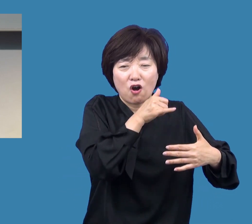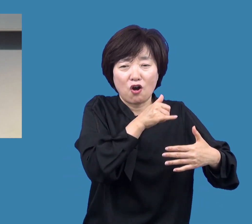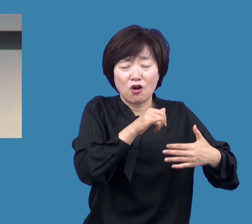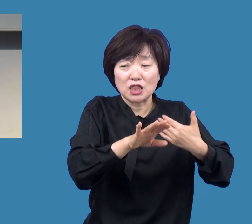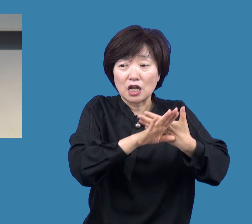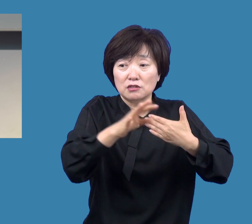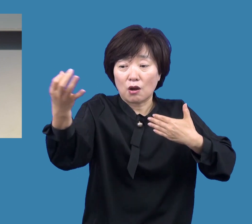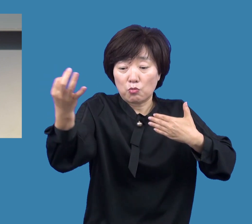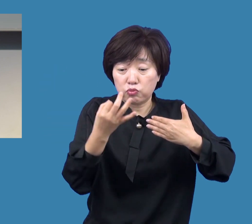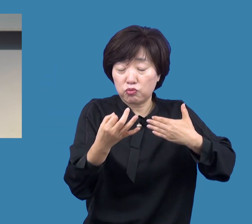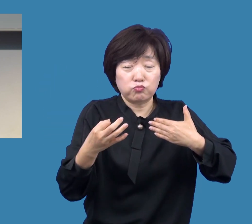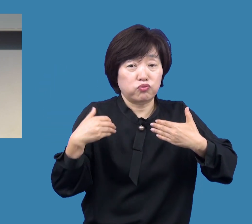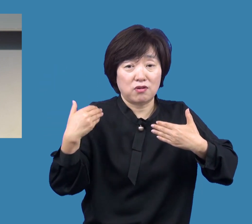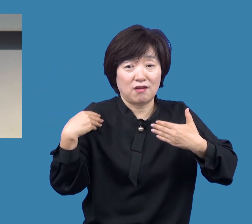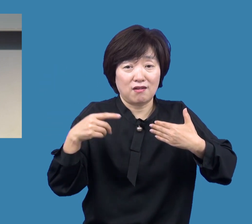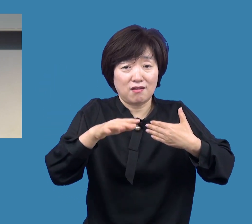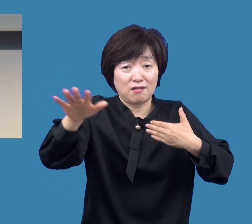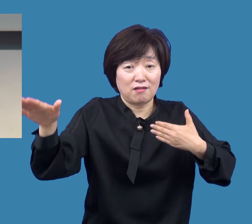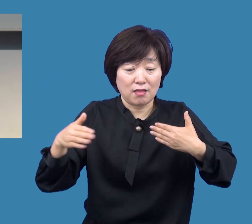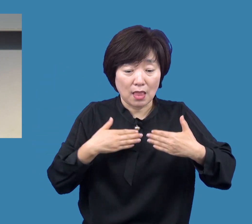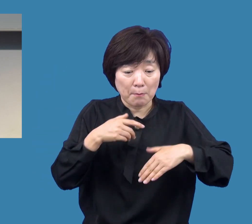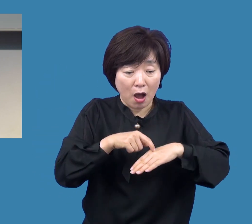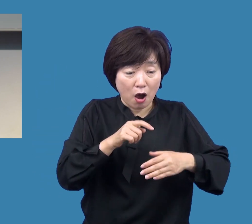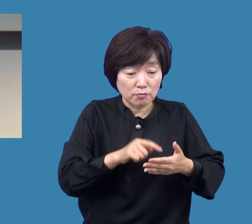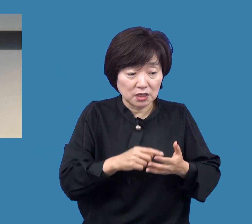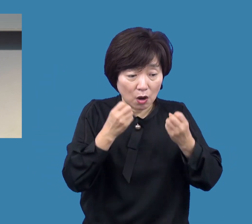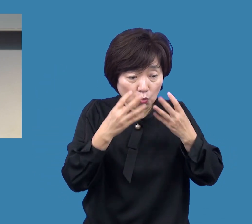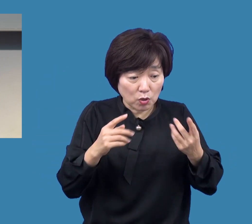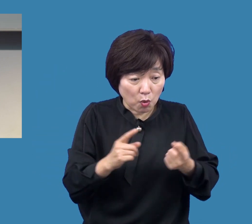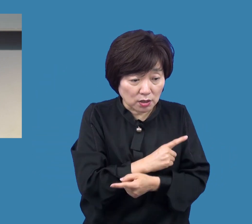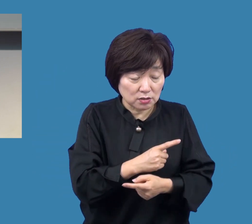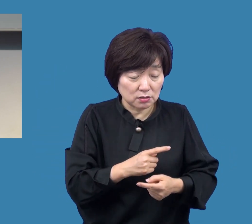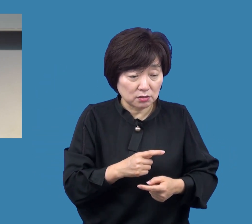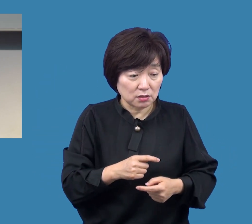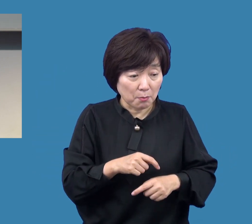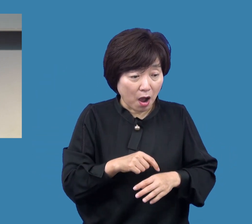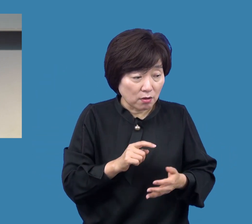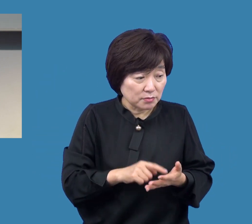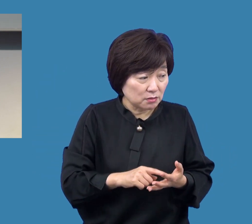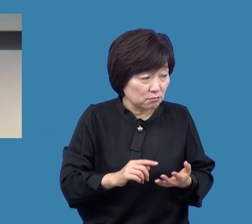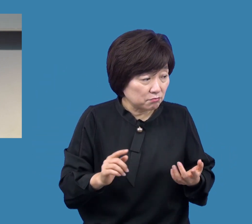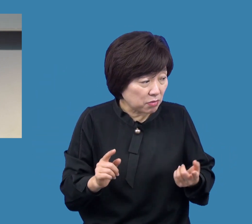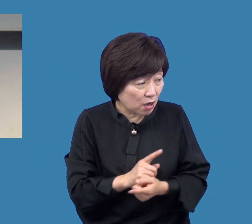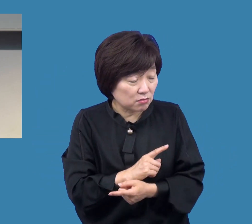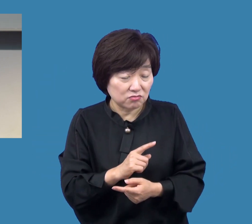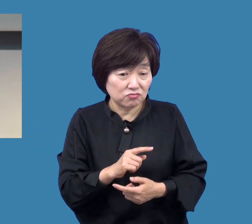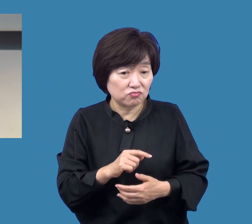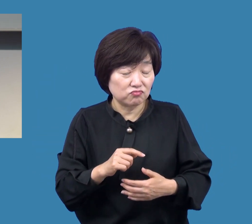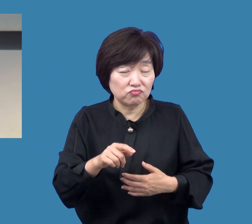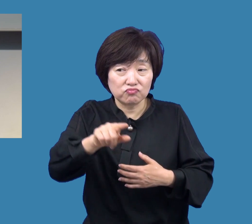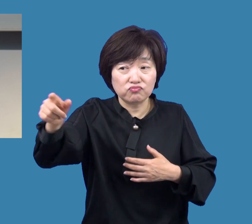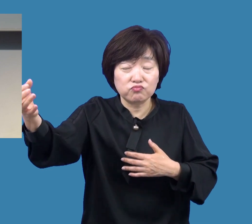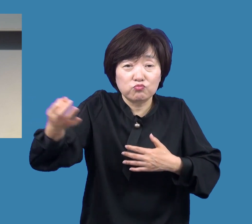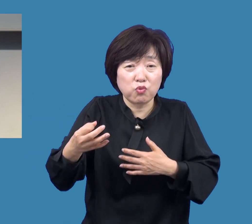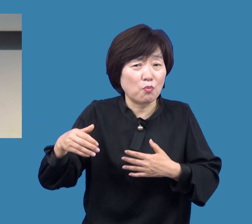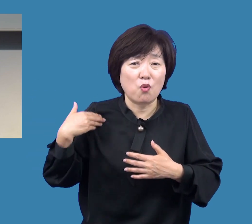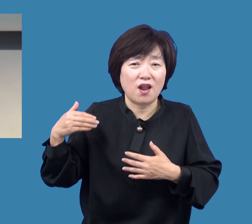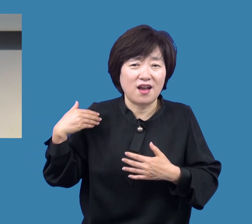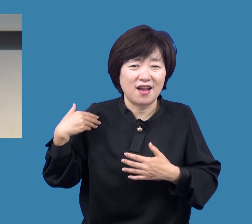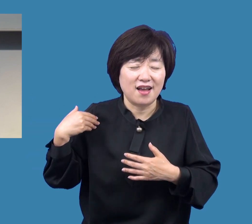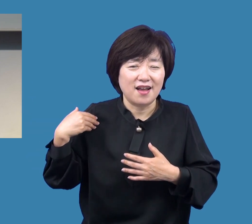볼 수 없잖아요. 그래서 그 마음이 뭐 새롭게 됐는지 마음의 변화가 일어났다는지 그냥 자기가 그렇게 얘기하는 건지 뭐 그걸 어떻게